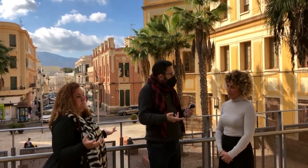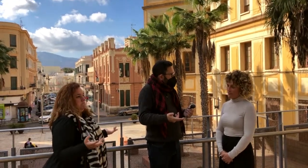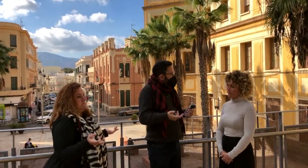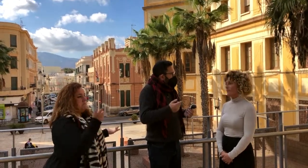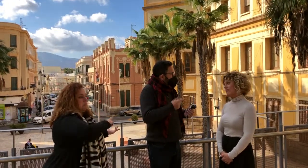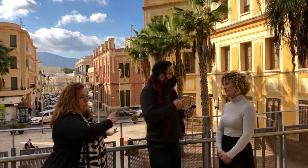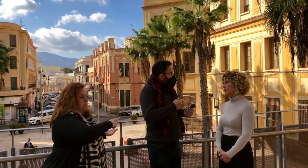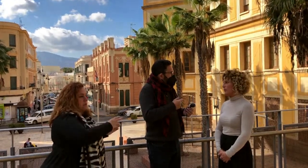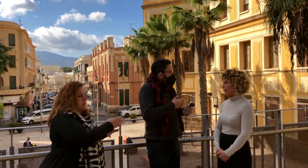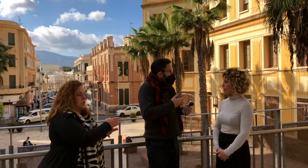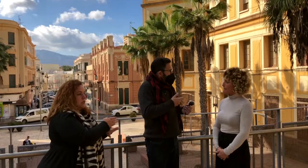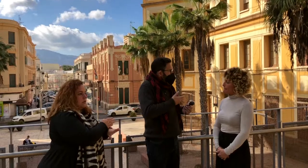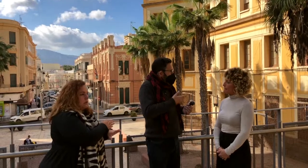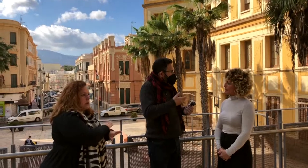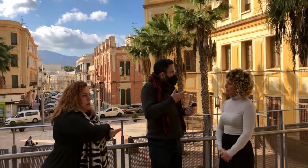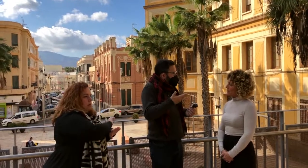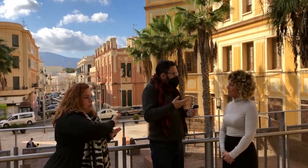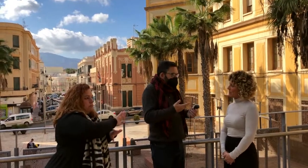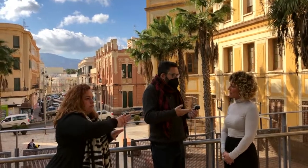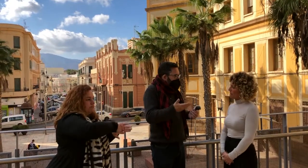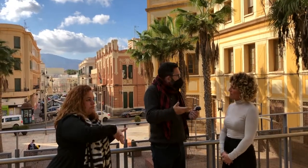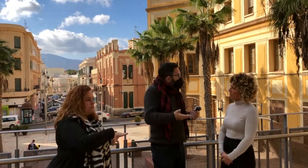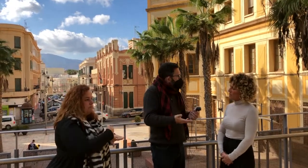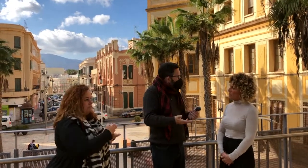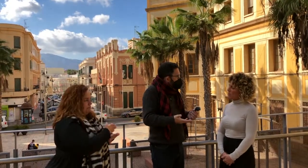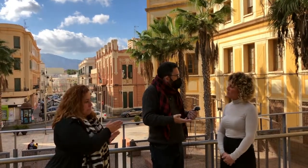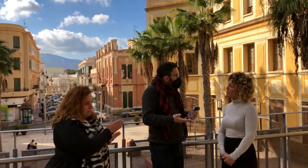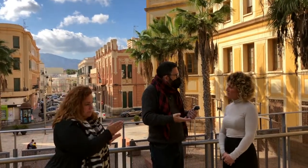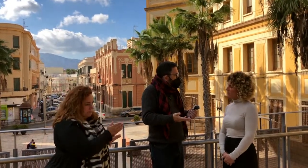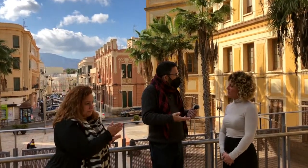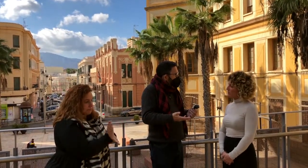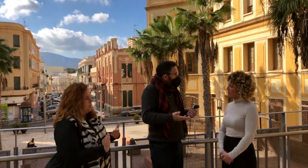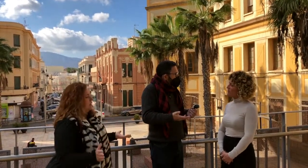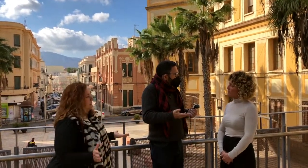antes. ¿Tú qué le dirías al político de turno que toma la decisión